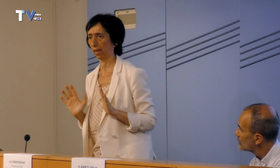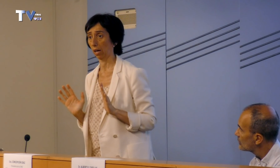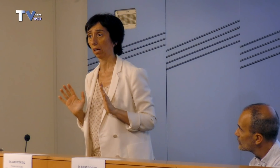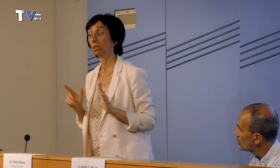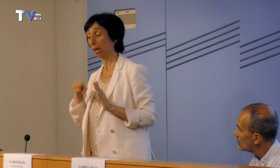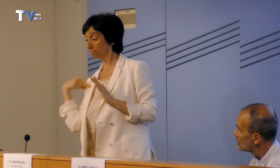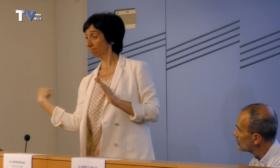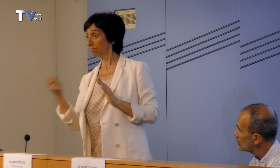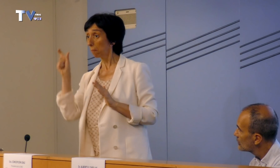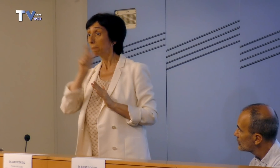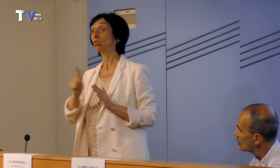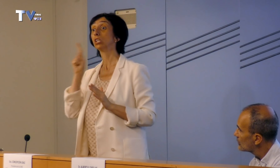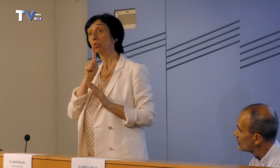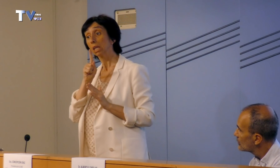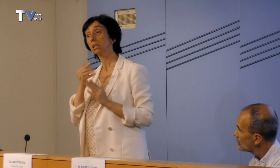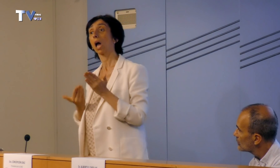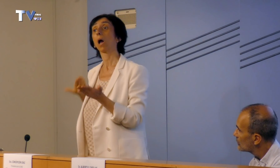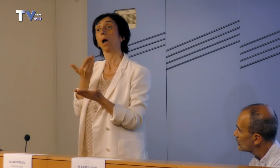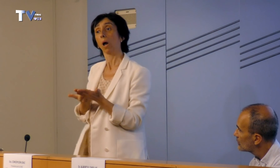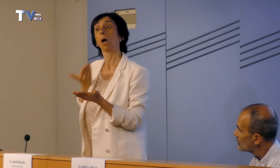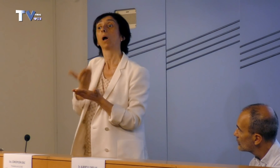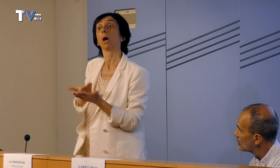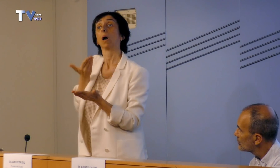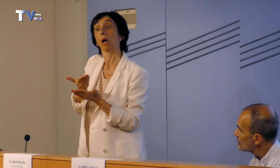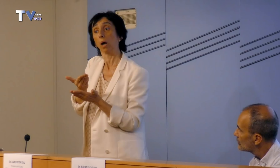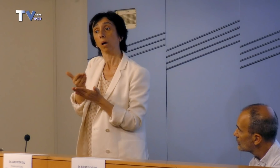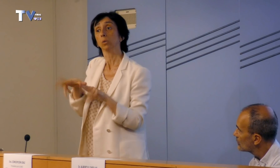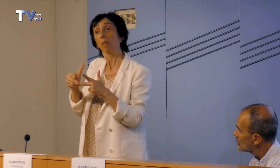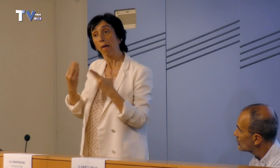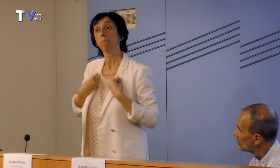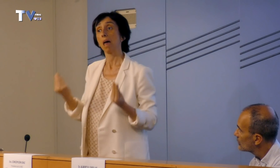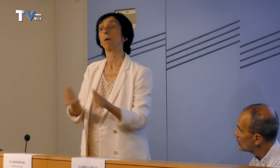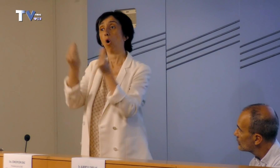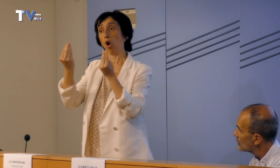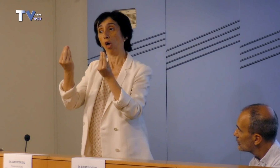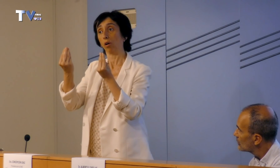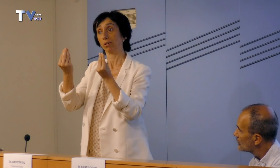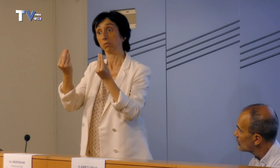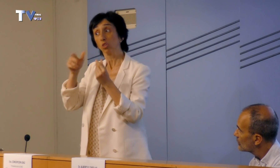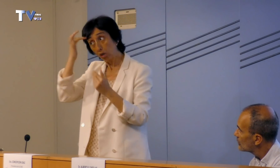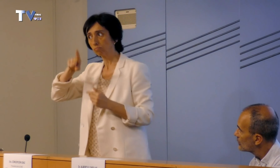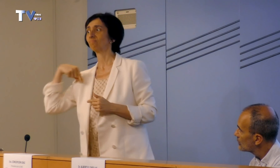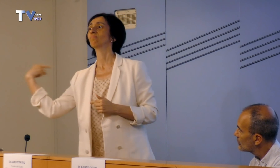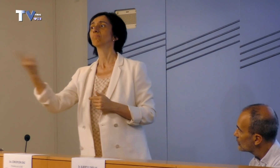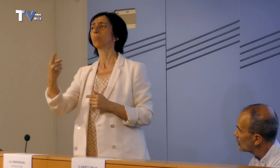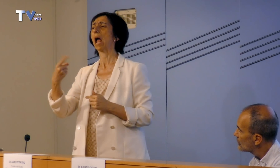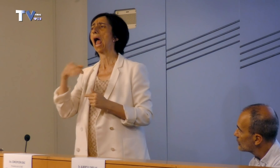per drets, gràcies a la democràcia, gràcies als nostres esforços, amb els nostres plantejaments, hem anat equilibrant